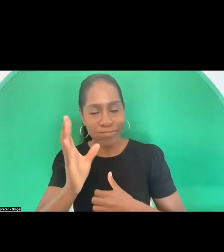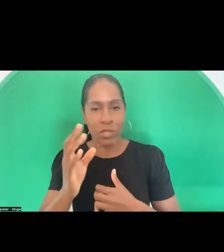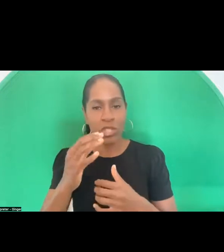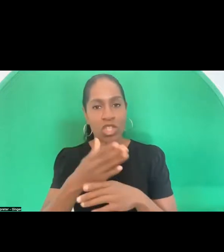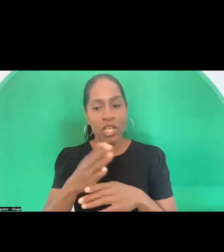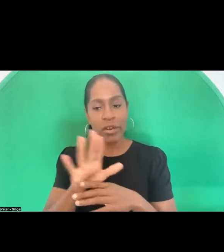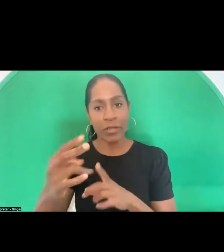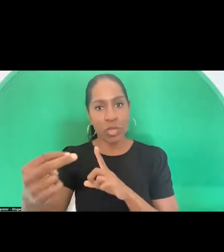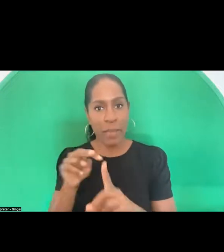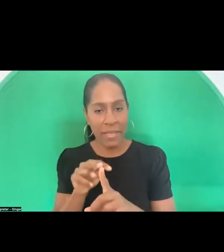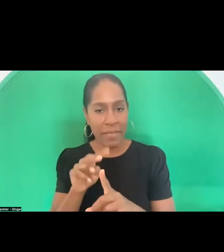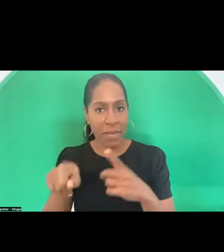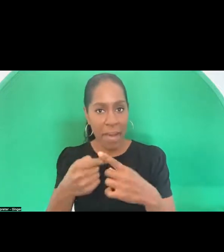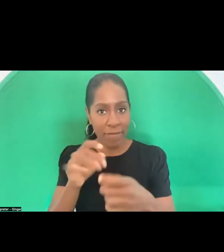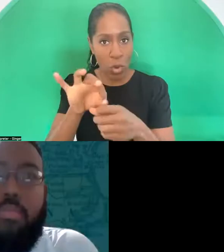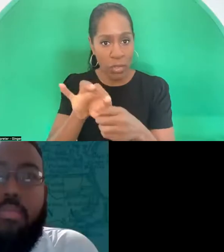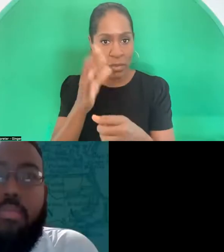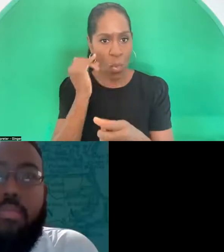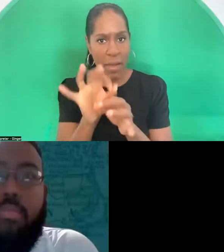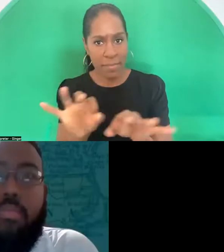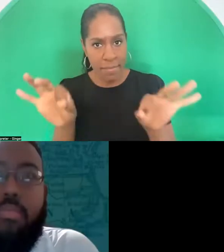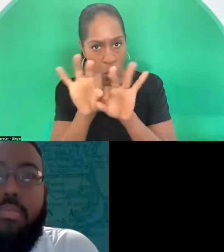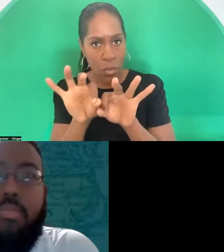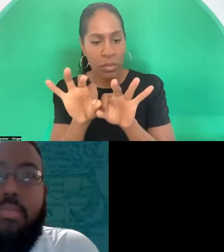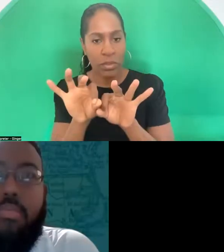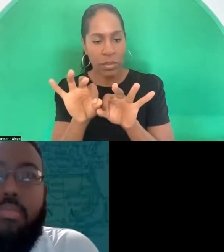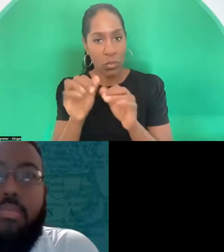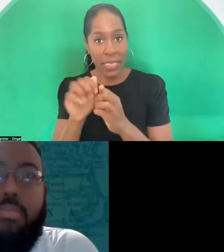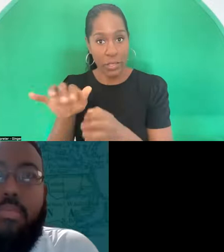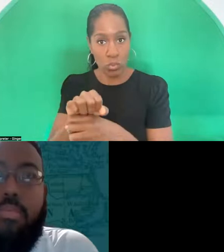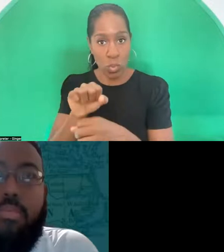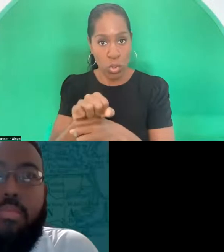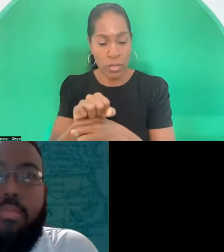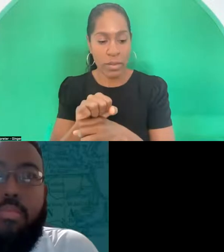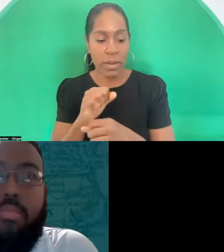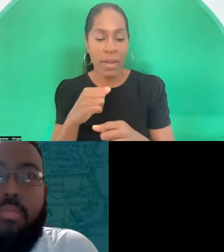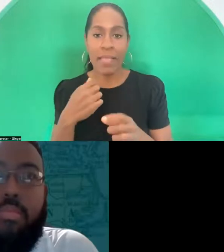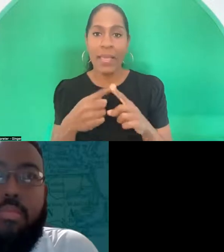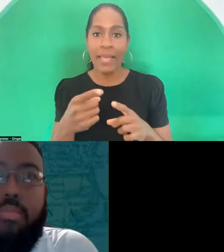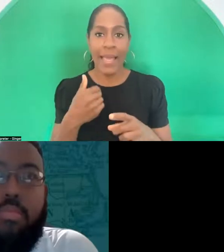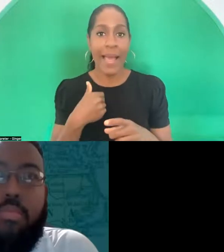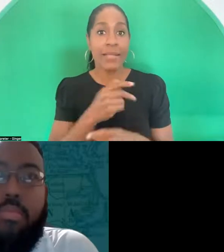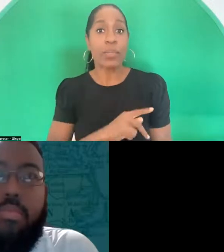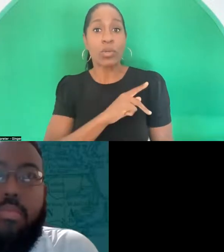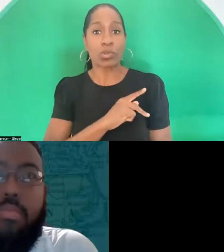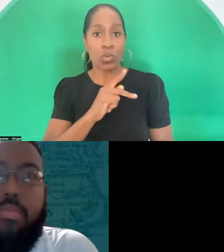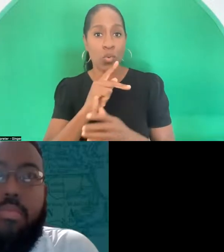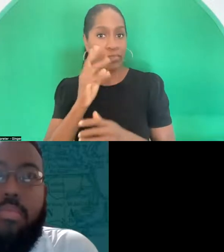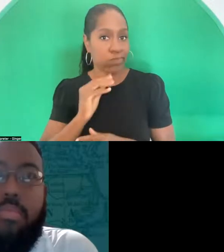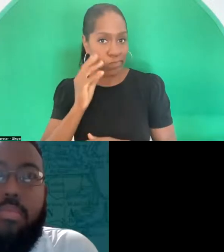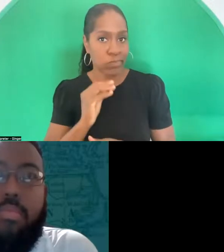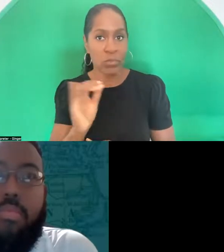la votación porque importa tanto para él el trabajo que hace y también tiene una historia